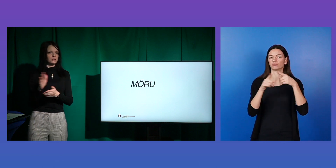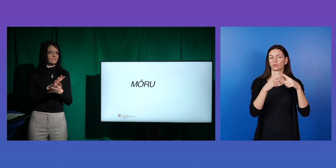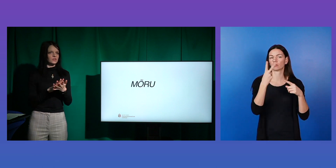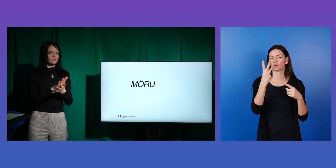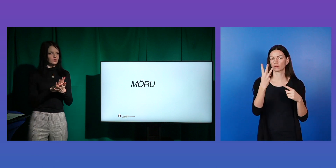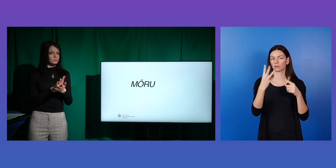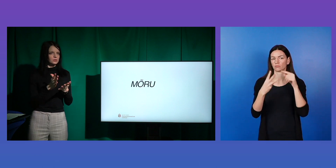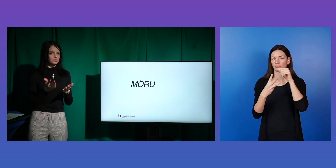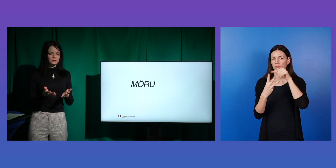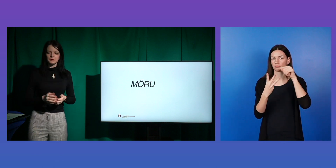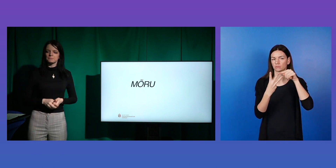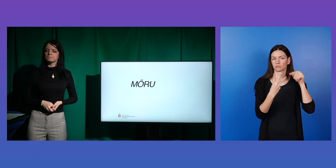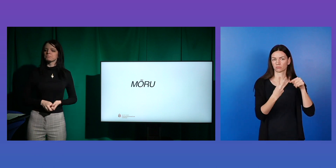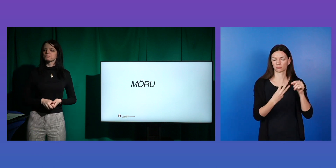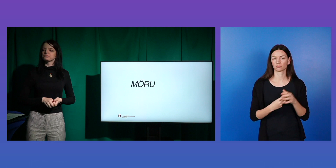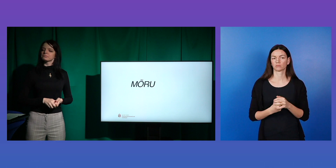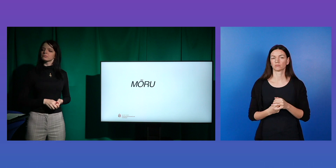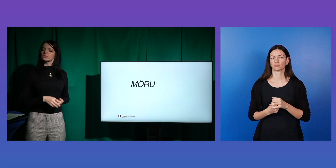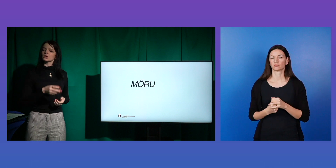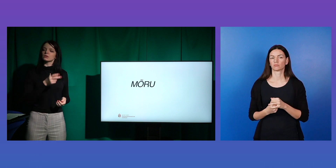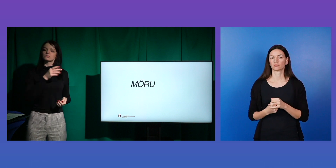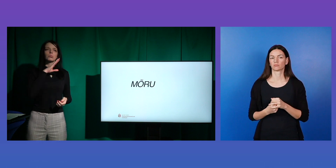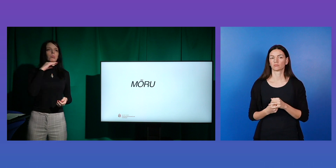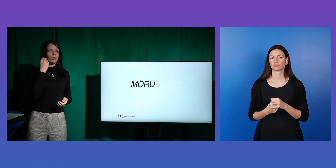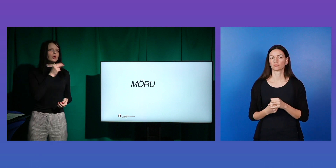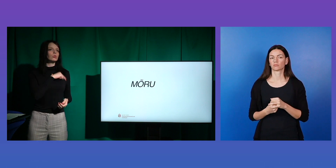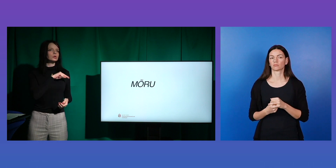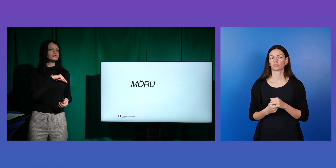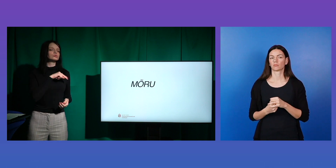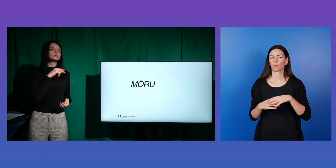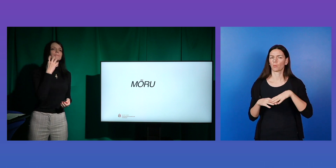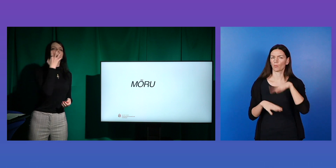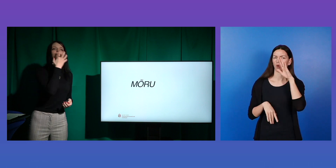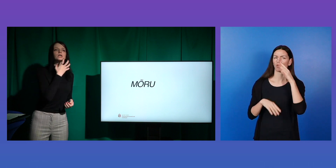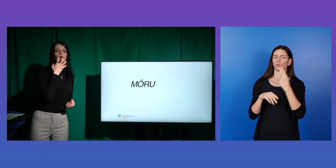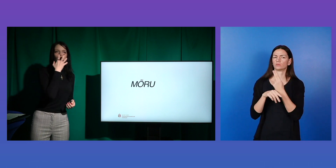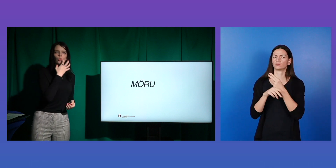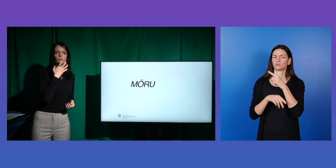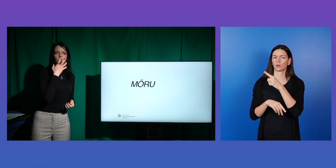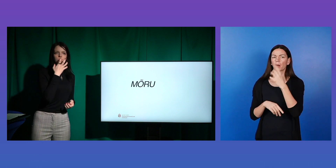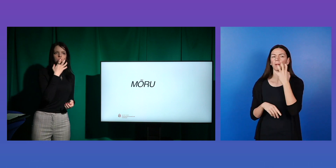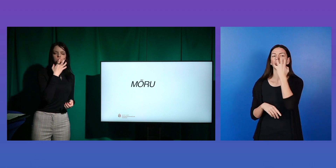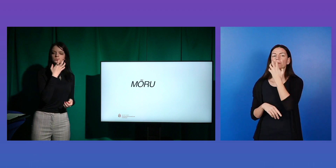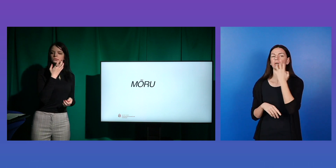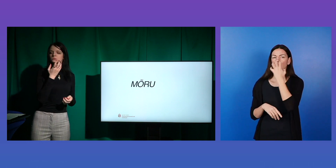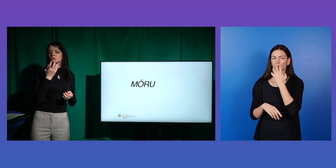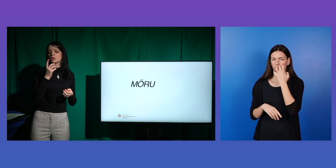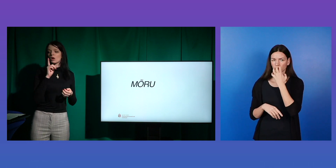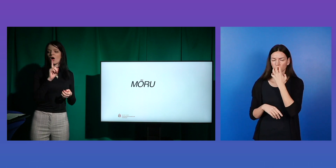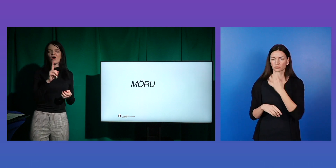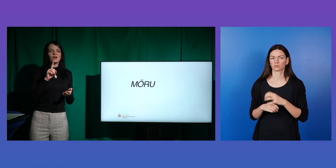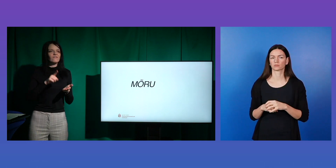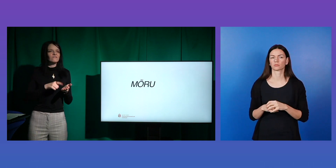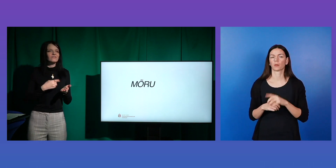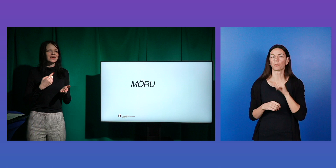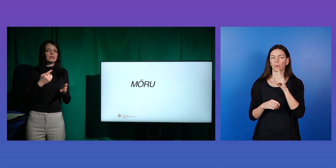Selle sõna tähistamiseks kasutati 3 erinevat viipemärki. Väga paljud kasutasid sellist viipemärki.